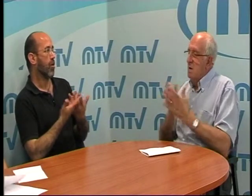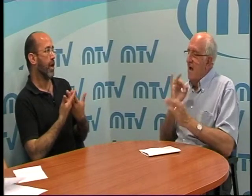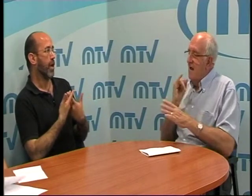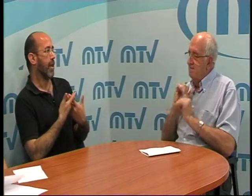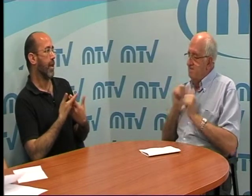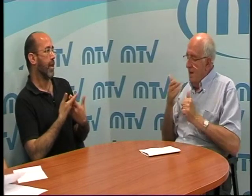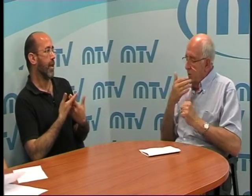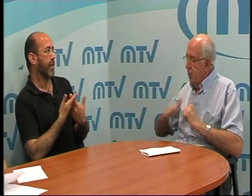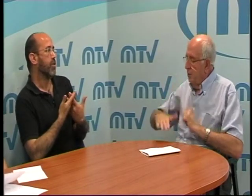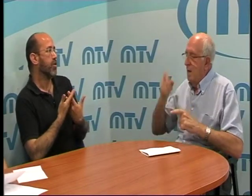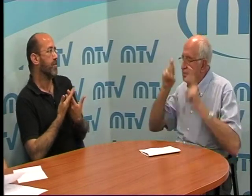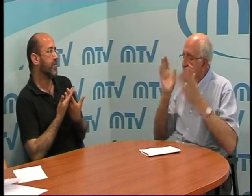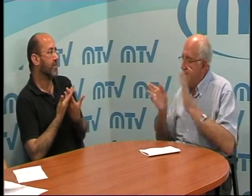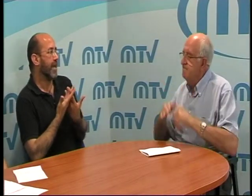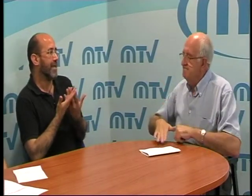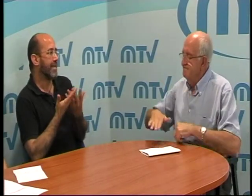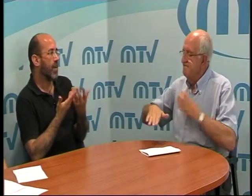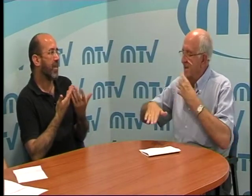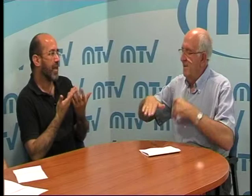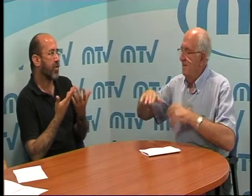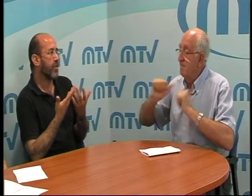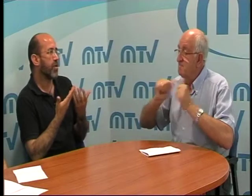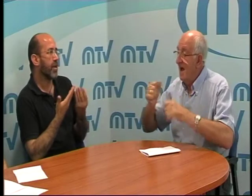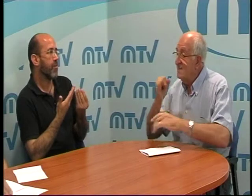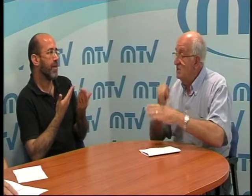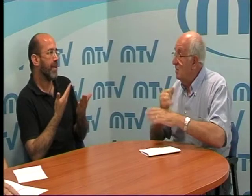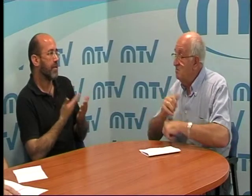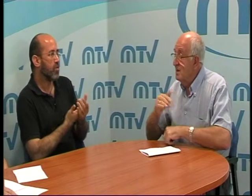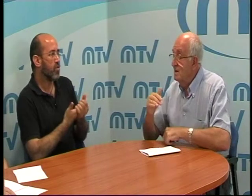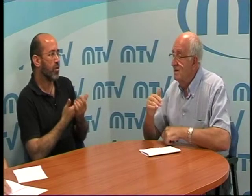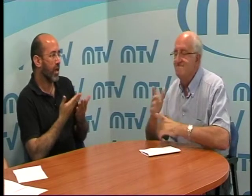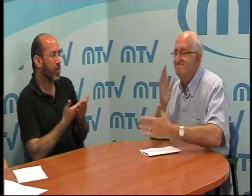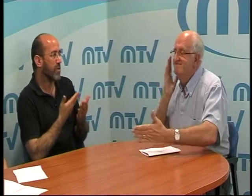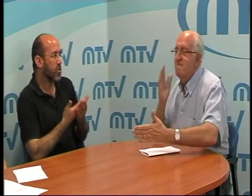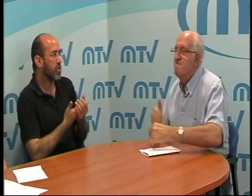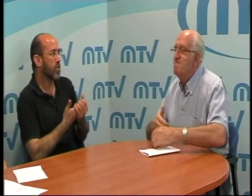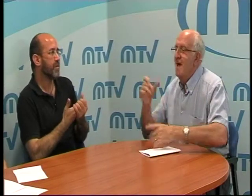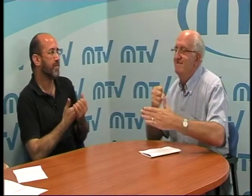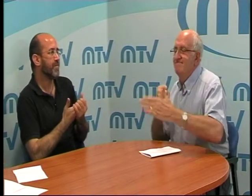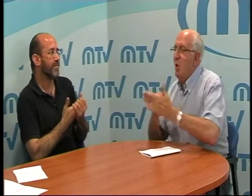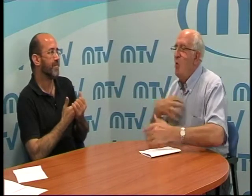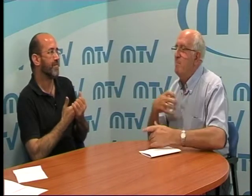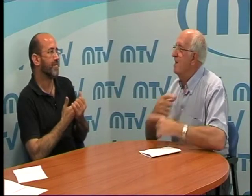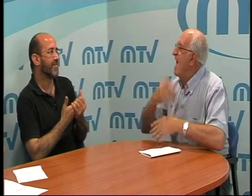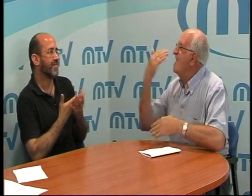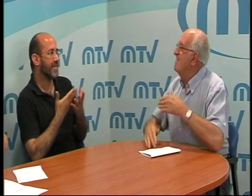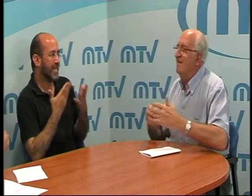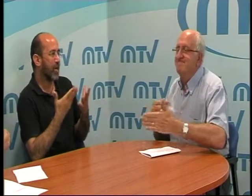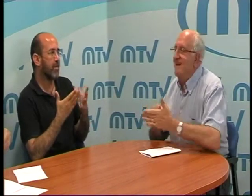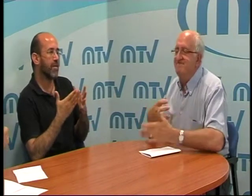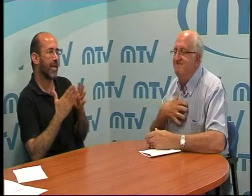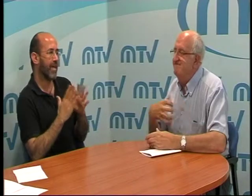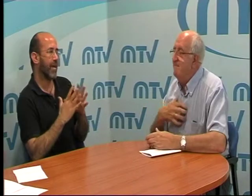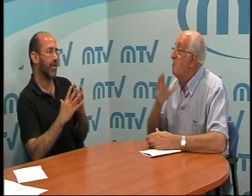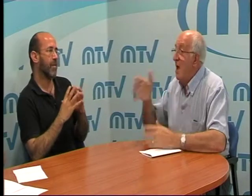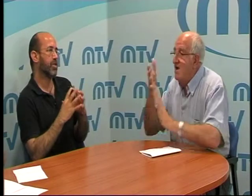Con lo cual, cuando estás empezando, por ejemplo, en el instituto, colegio, instituto, llega